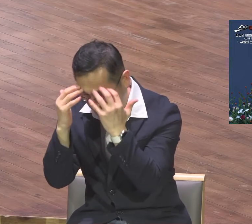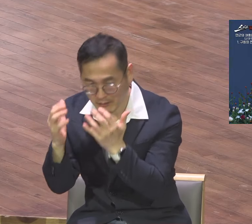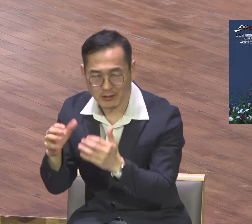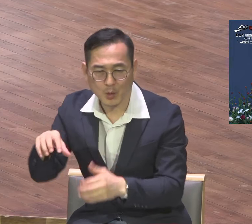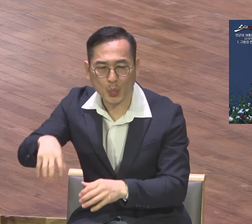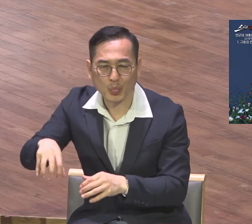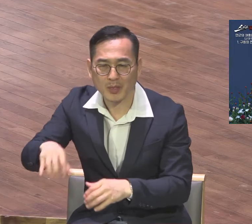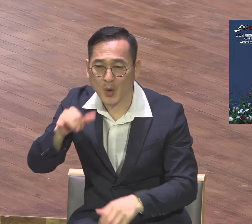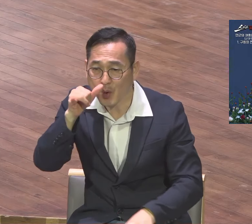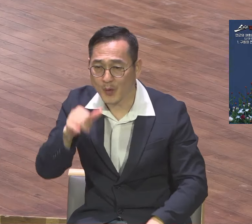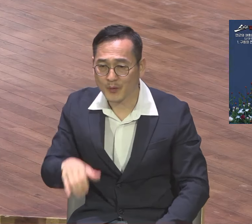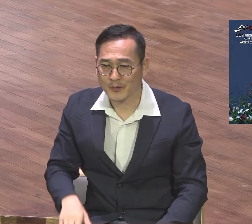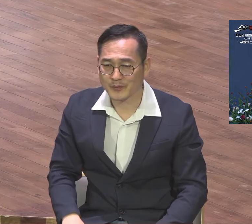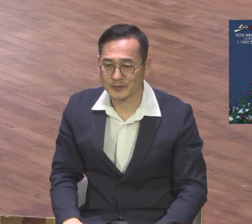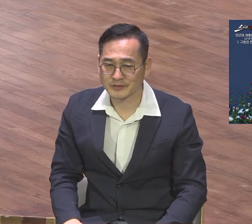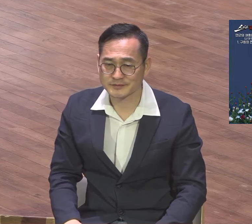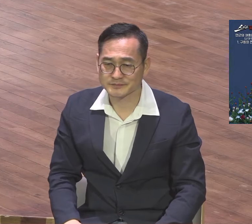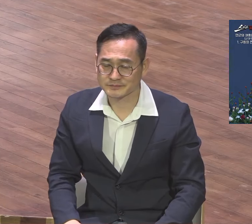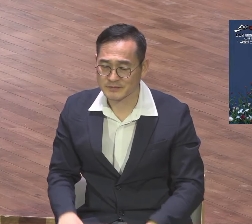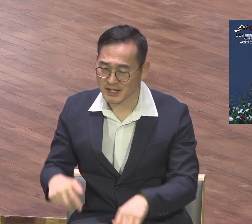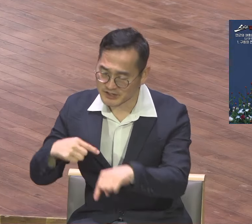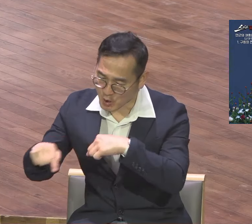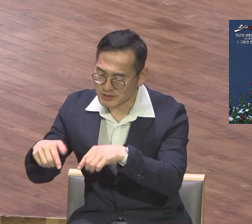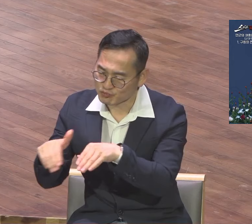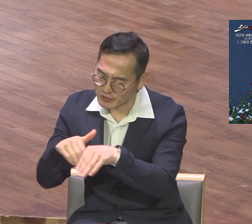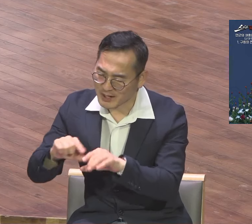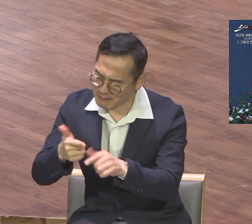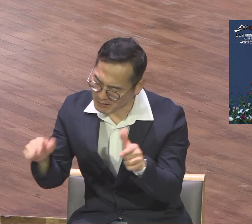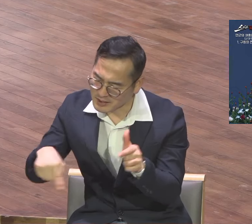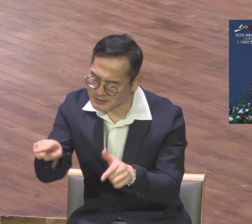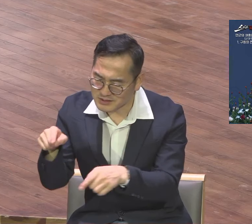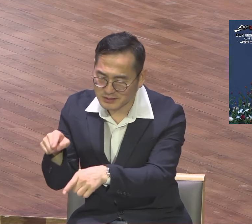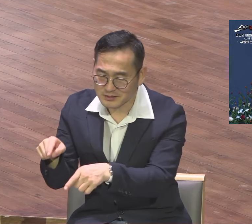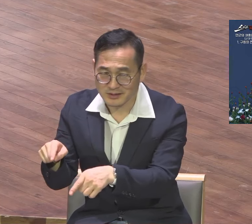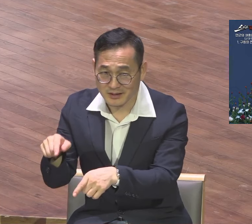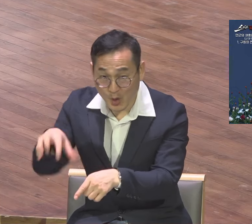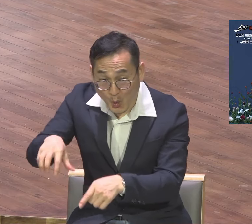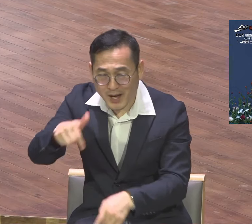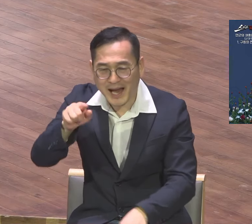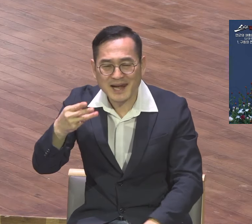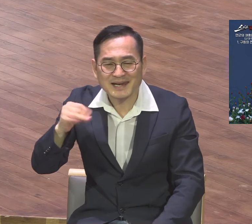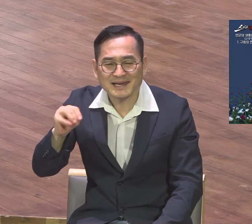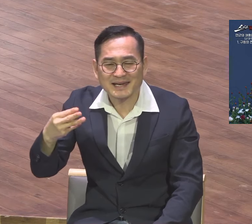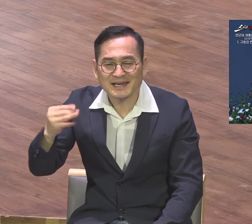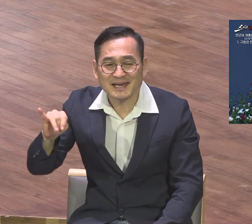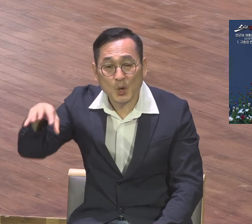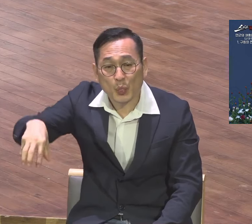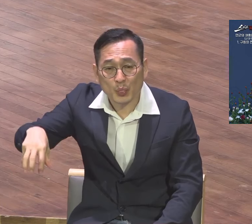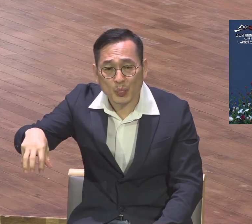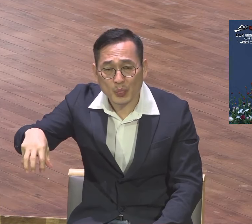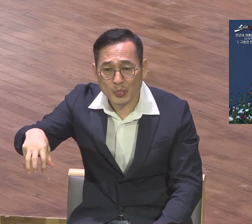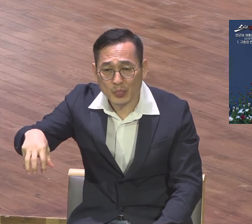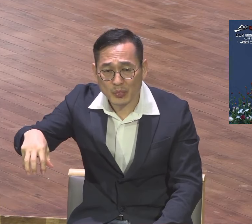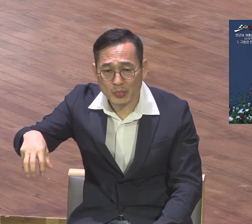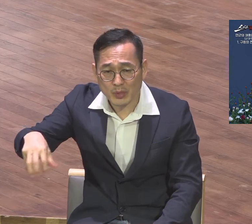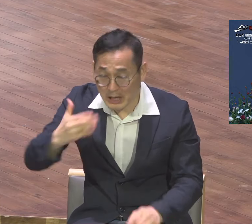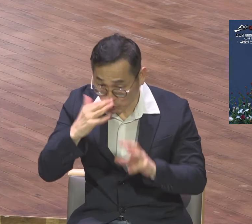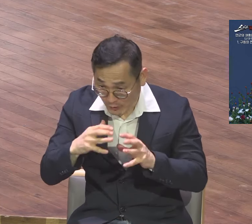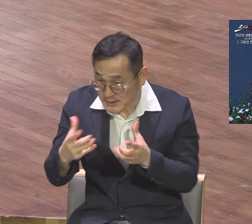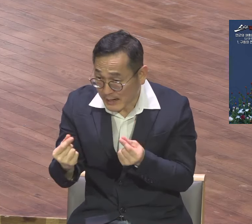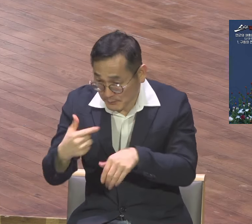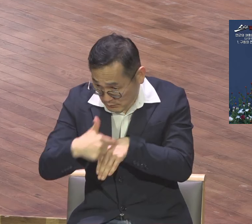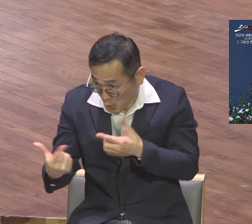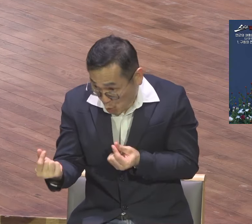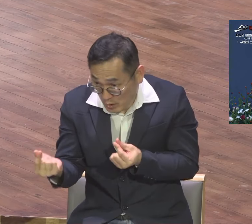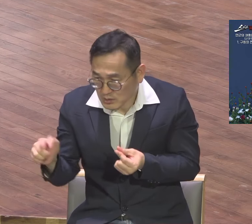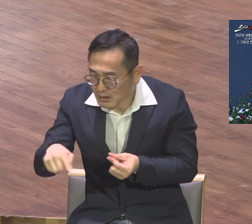이렇게 정치적, 문화적, 인종적 요인들 때문에 갈릴리 지역은 같은 유대인들인데도 멸시를 받았어요.